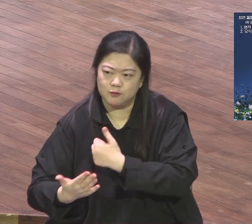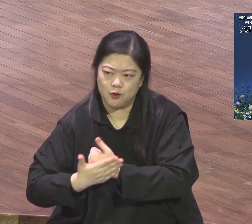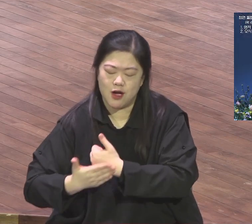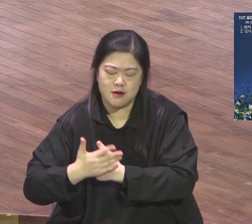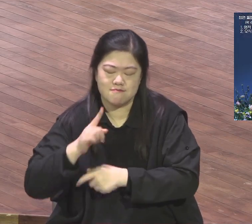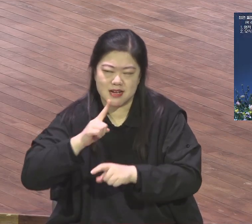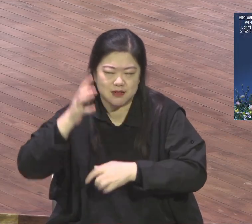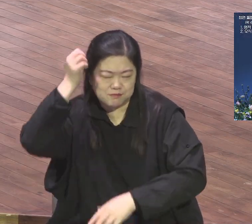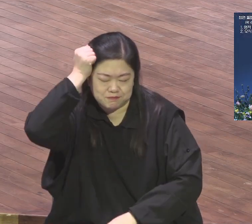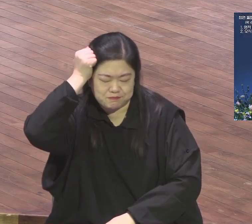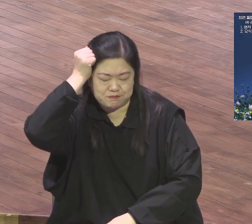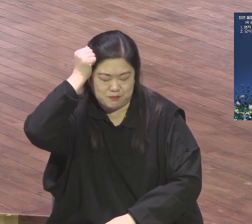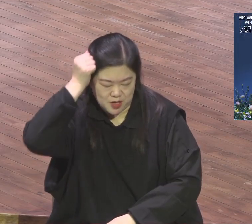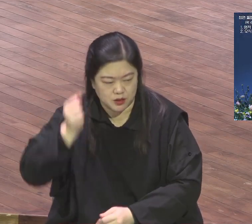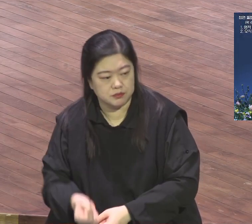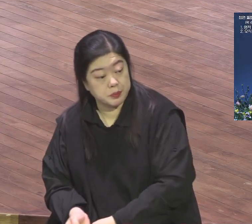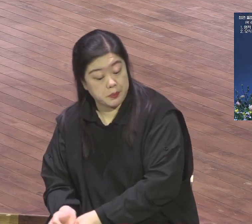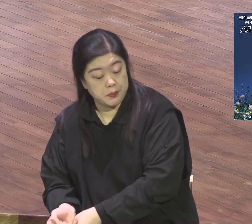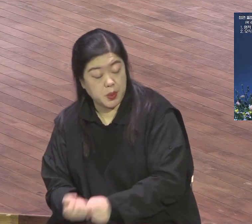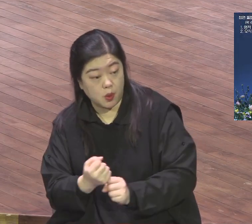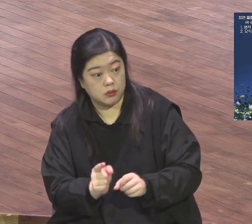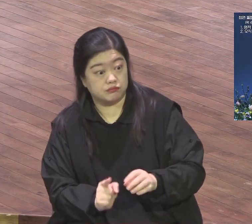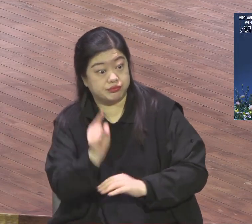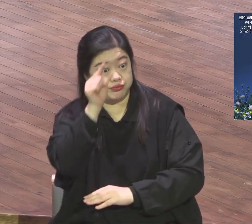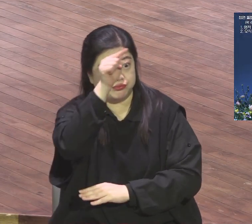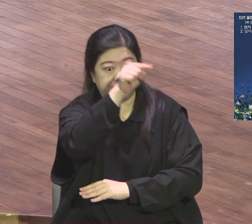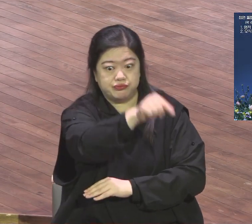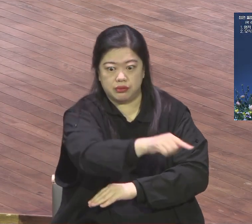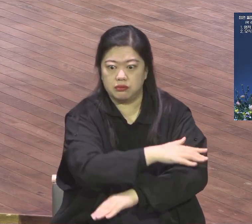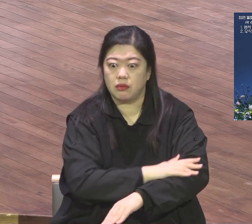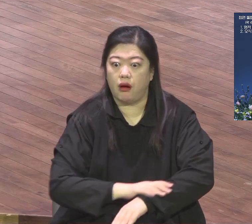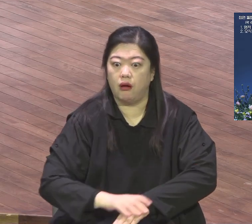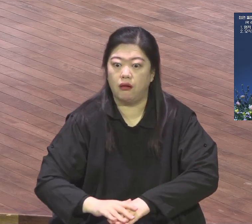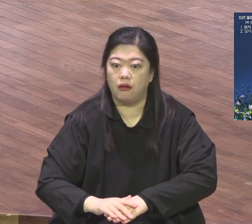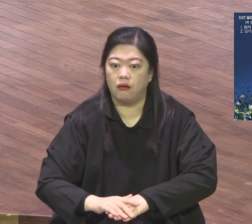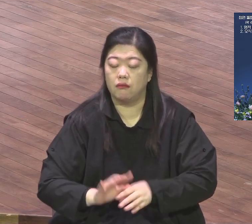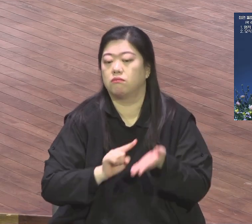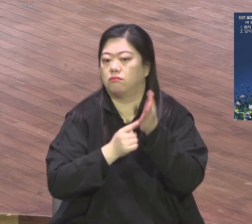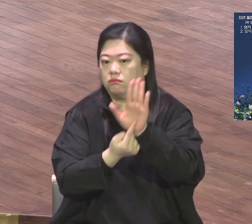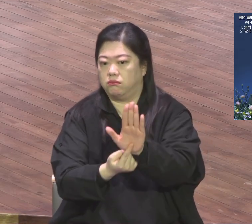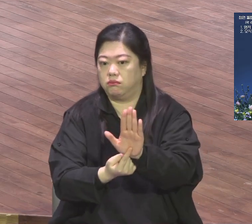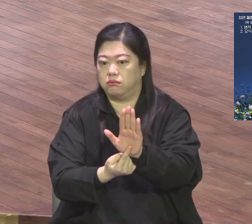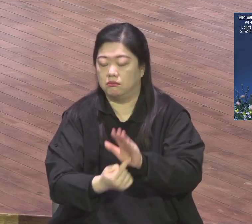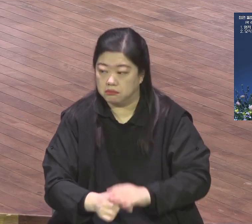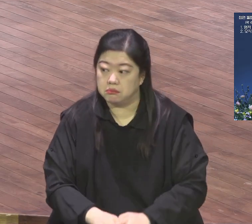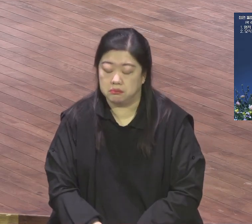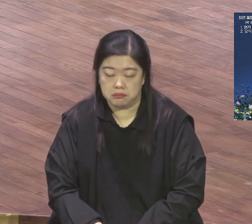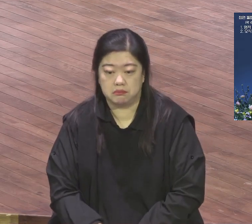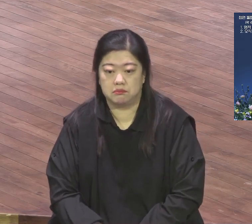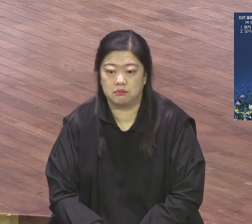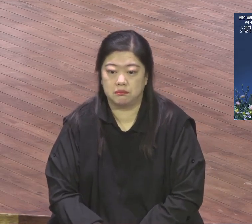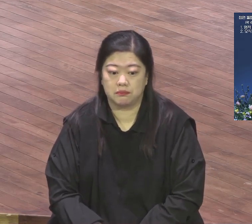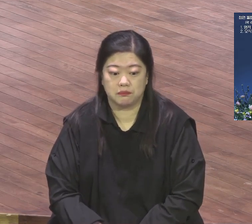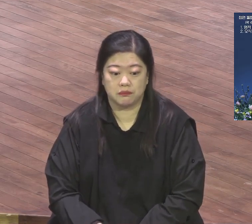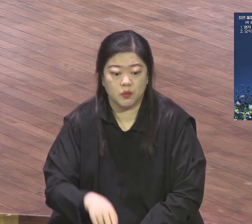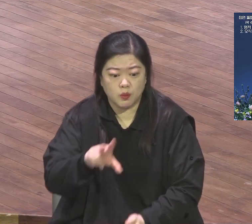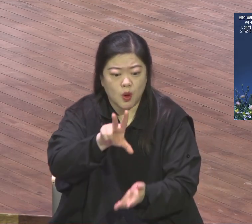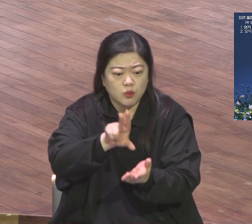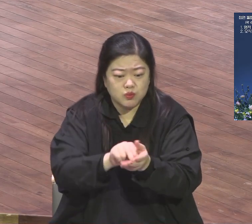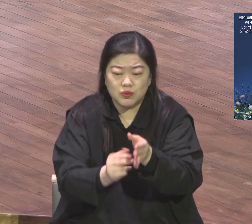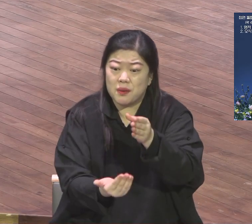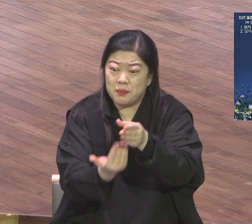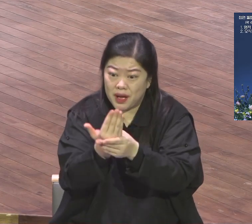때문에 문제와 사건 앞에 좌절하고 절망하고 원망하고 두려워하고 그래서